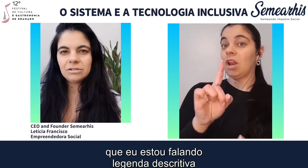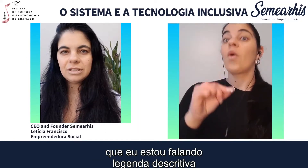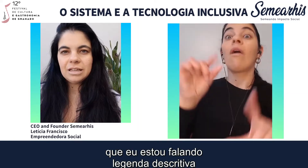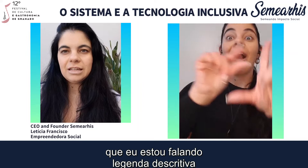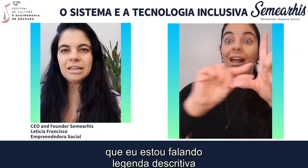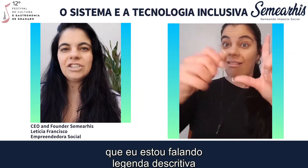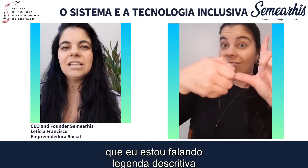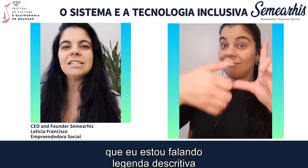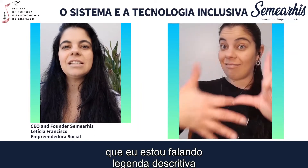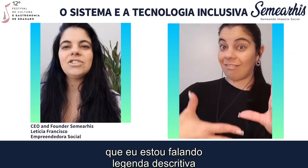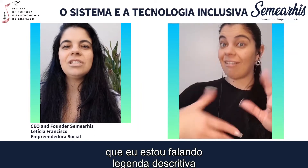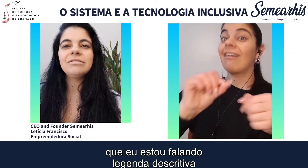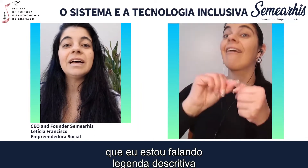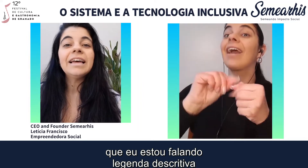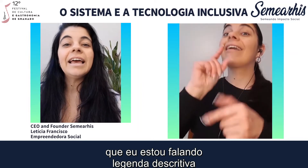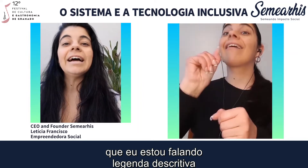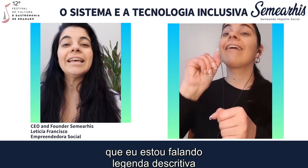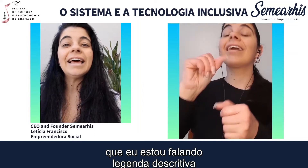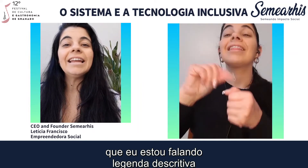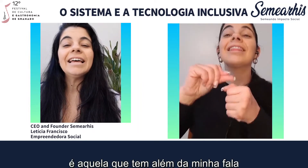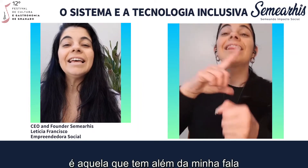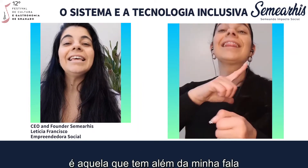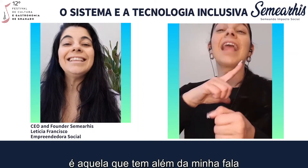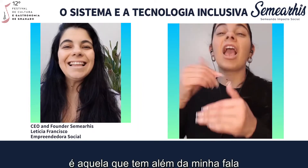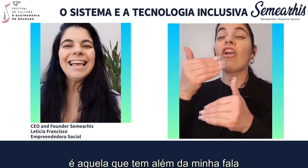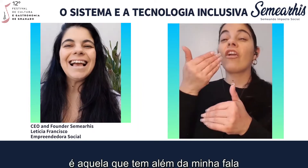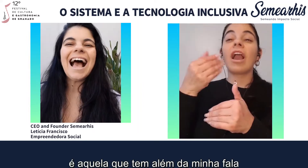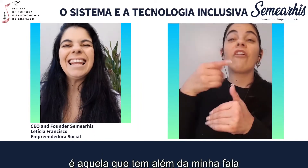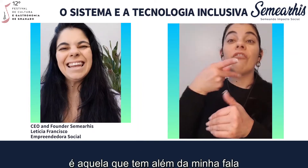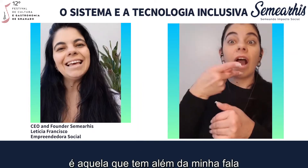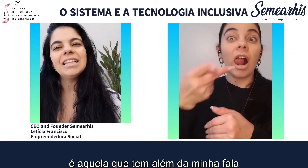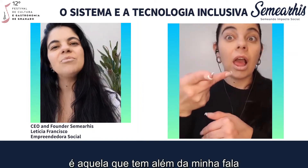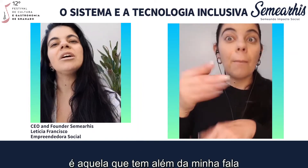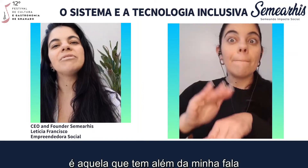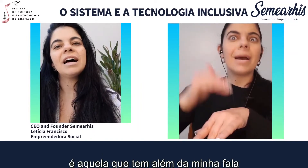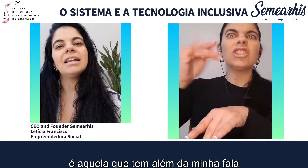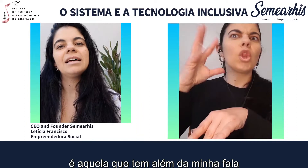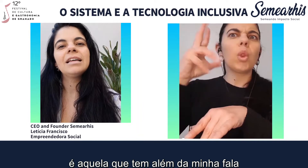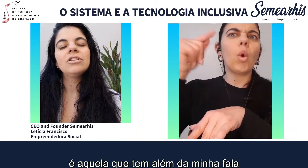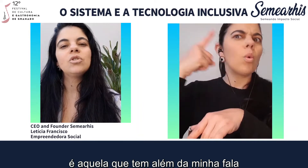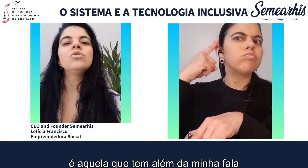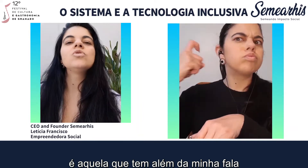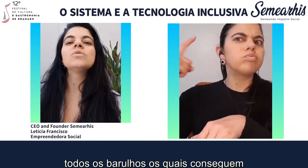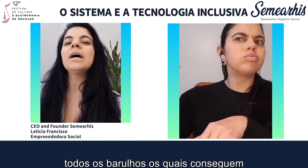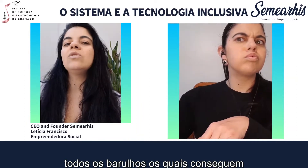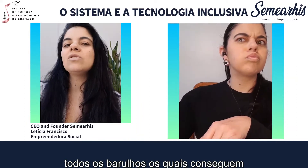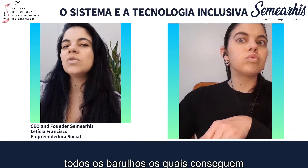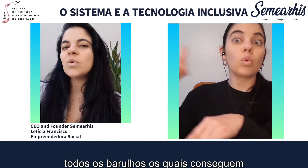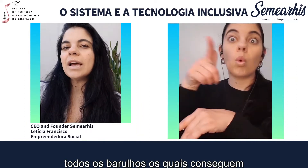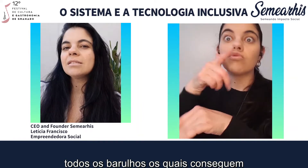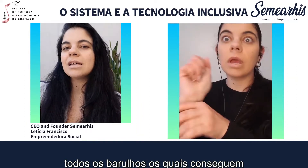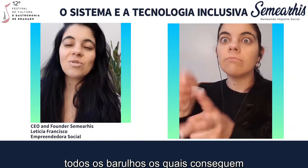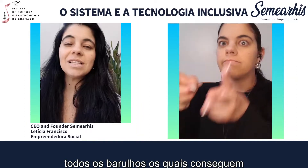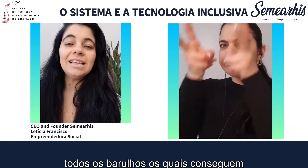falando. Legenda descritiva é aquela que tem, além da minha fala, todos os barulhos